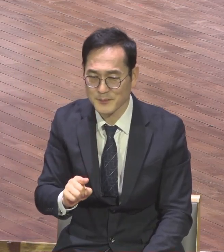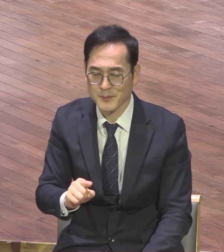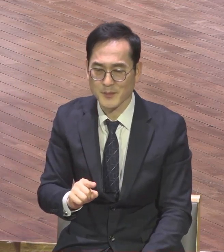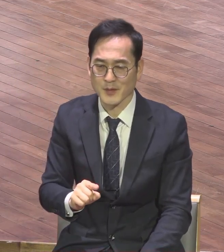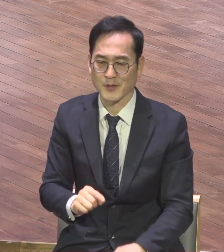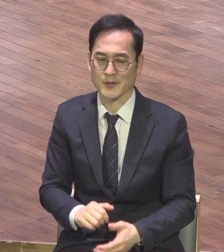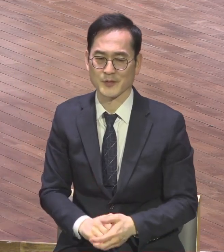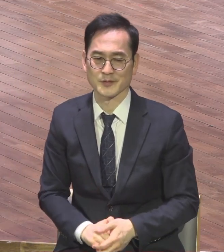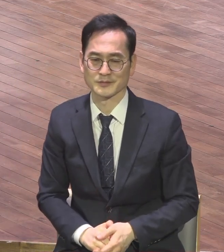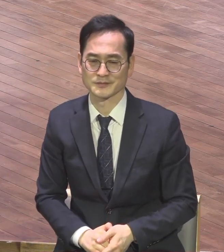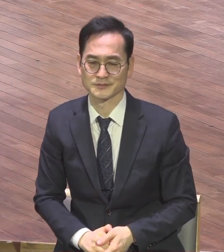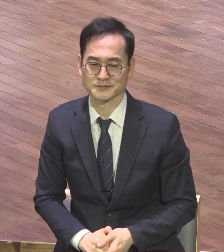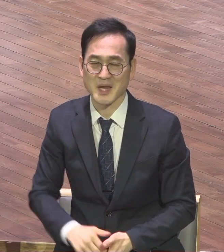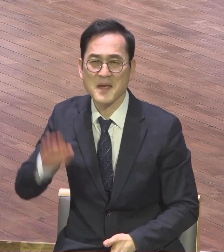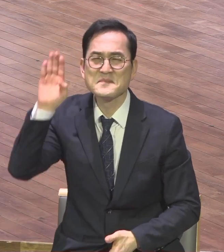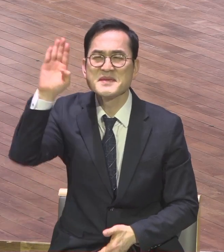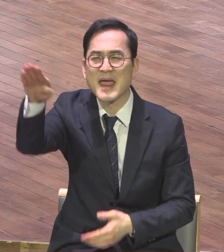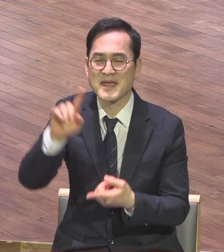환상 꿈이 아니에요.